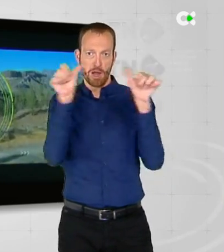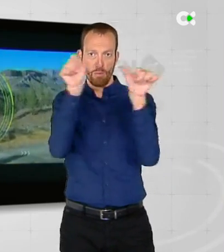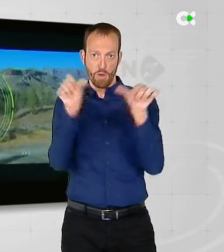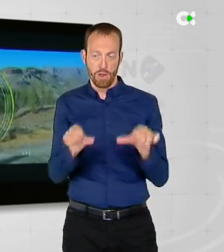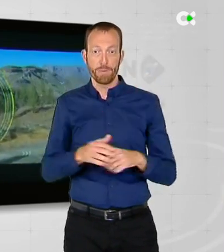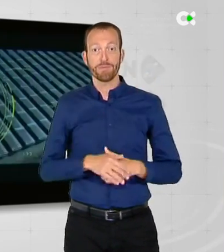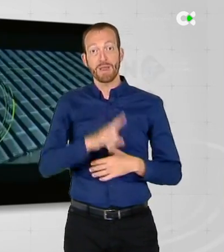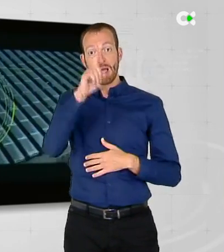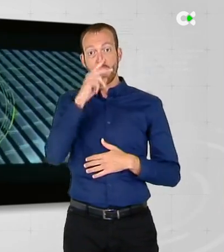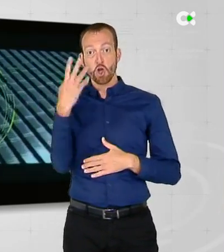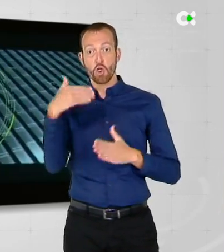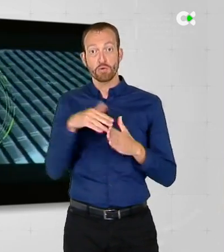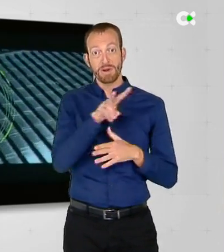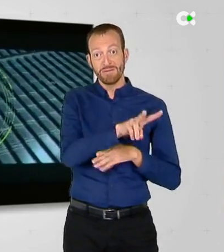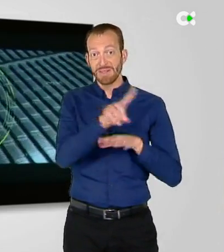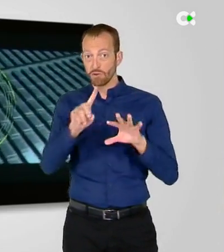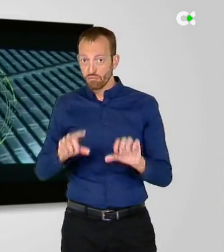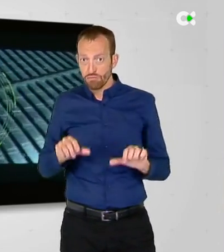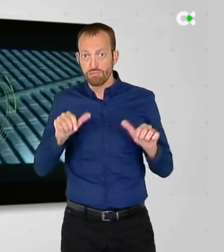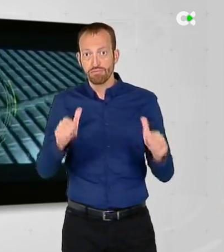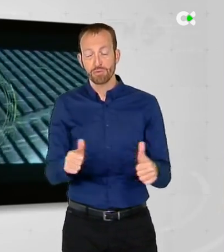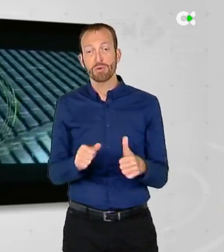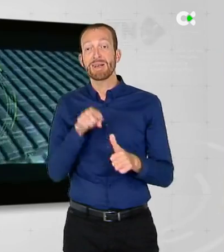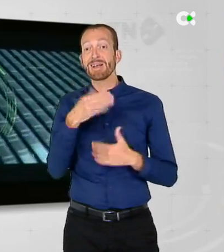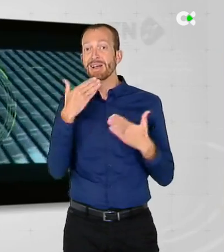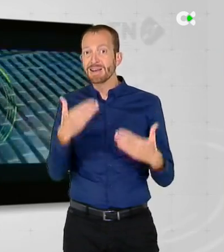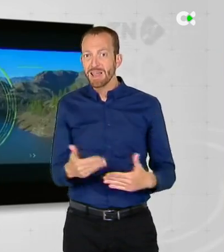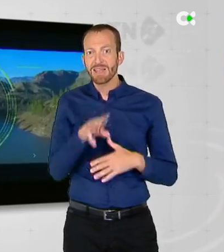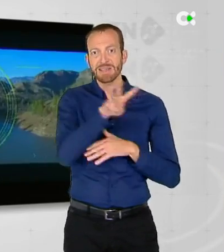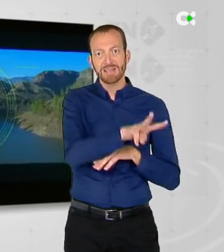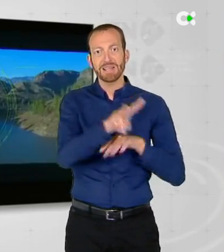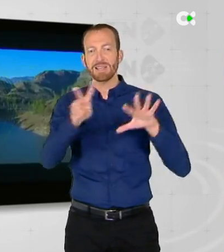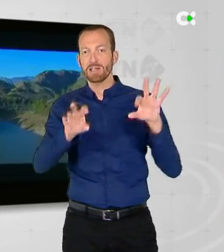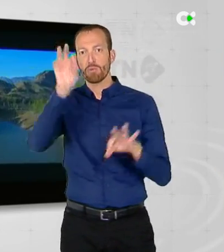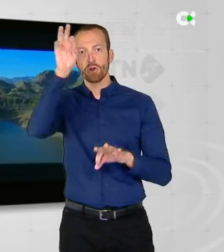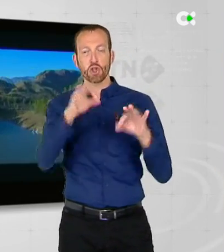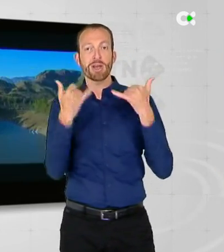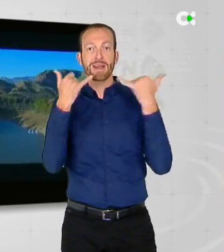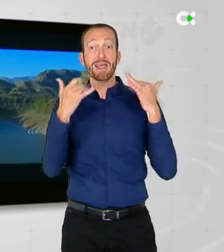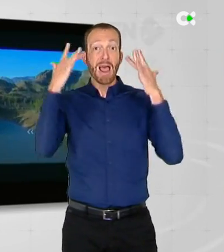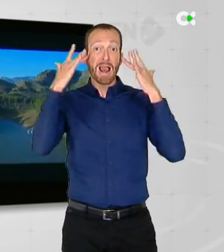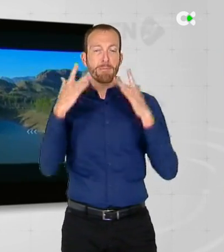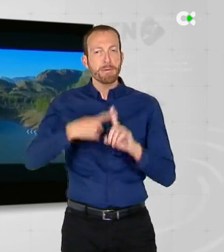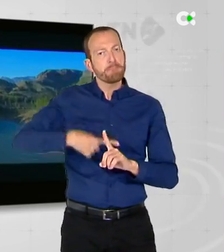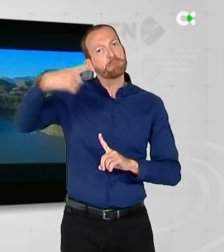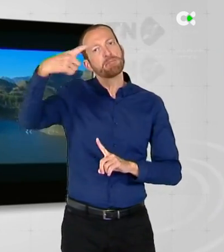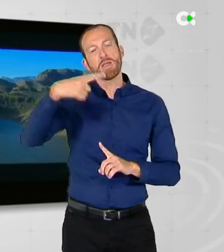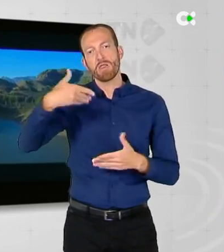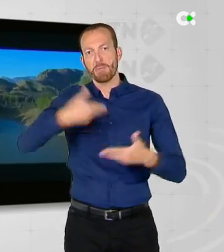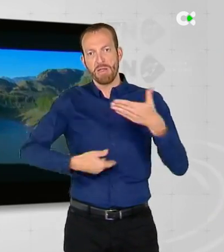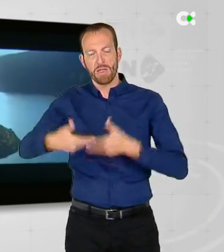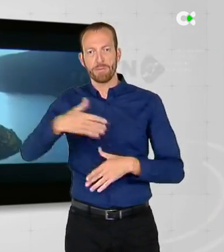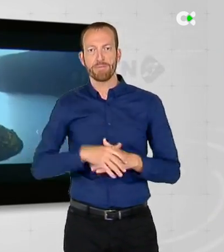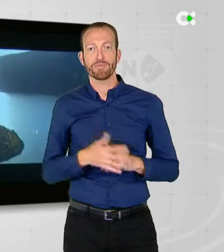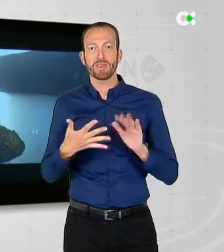funcionamiento en 2026, la central podrá aportar un 37% de la producción renovable en el momento más alto de demanda. Ofrece